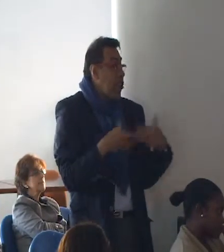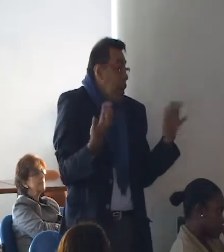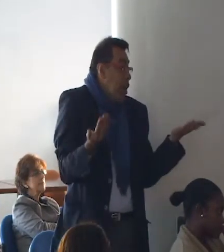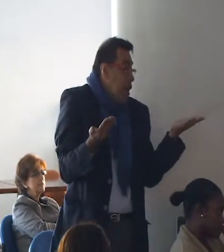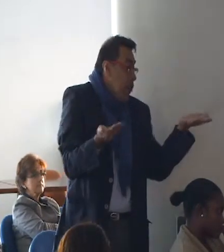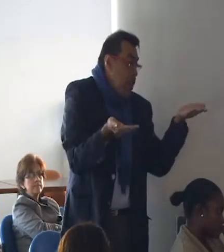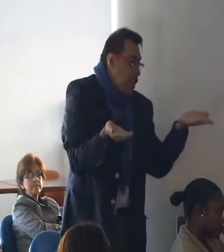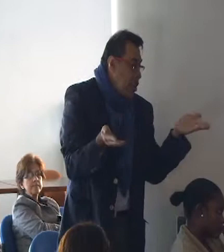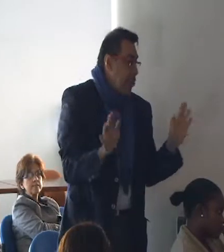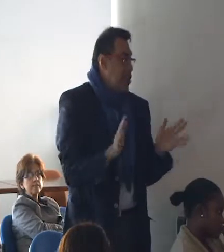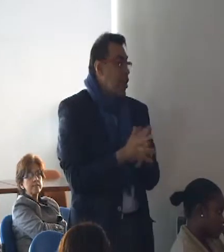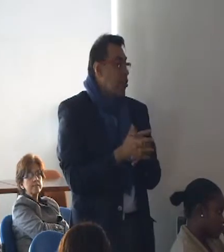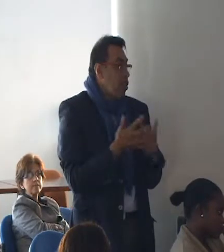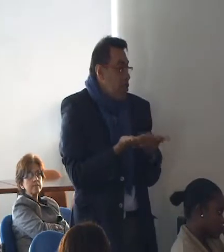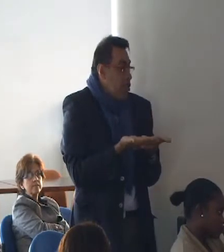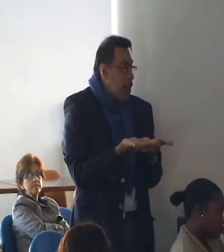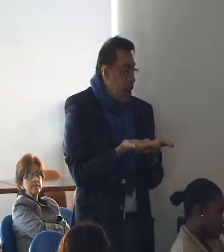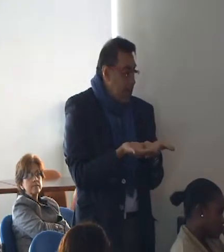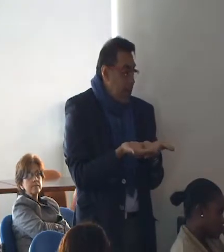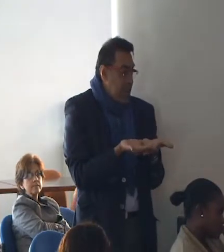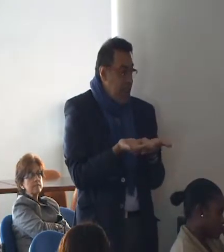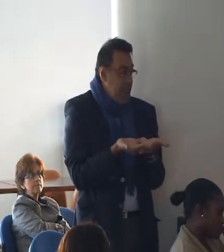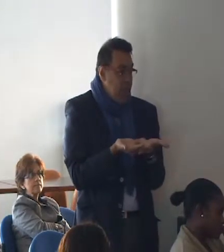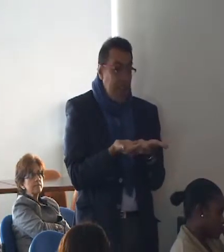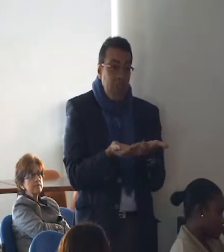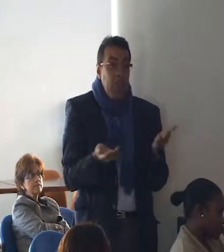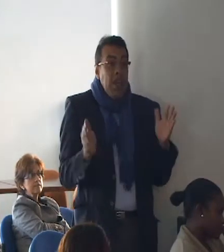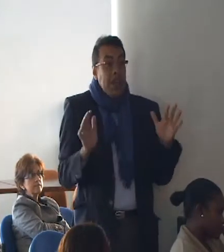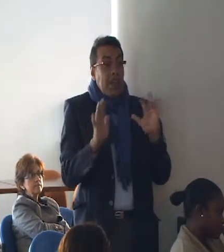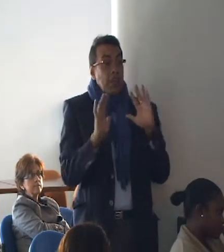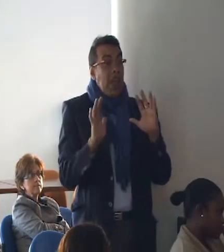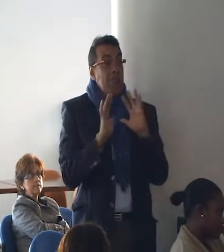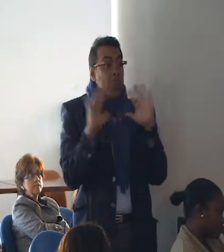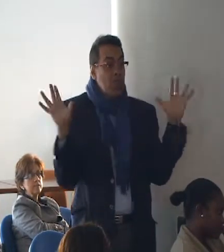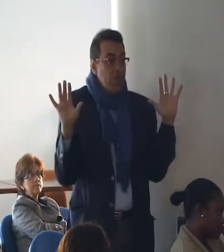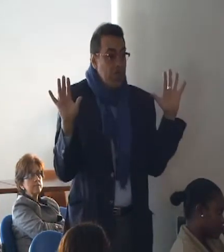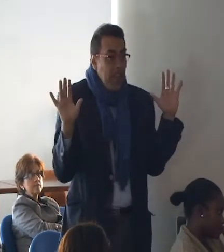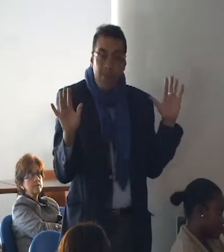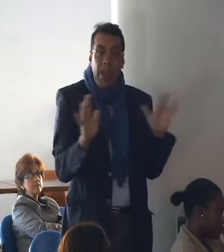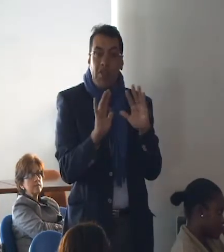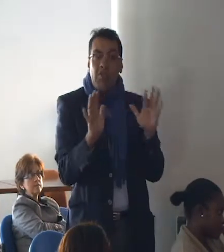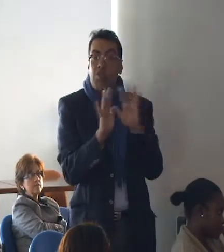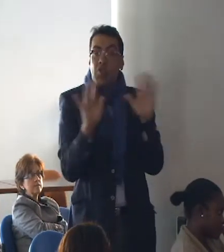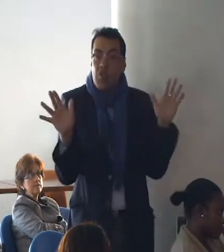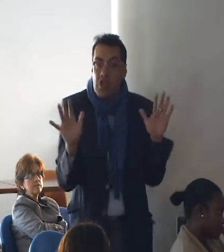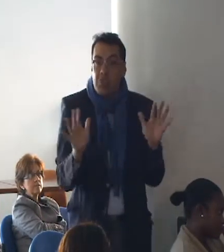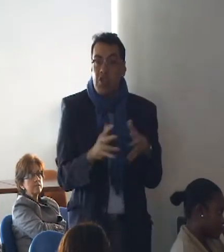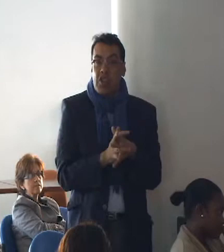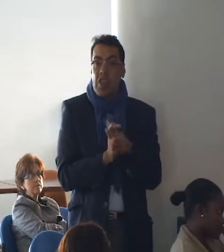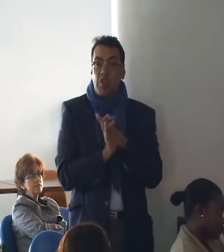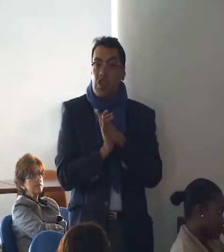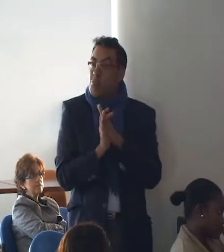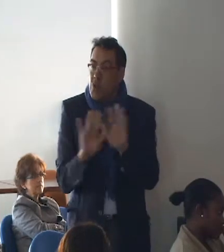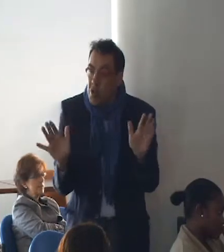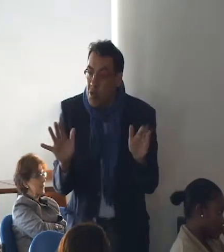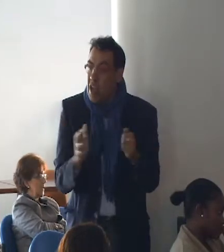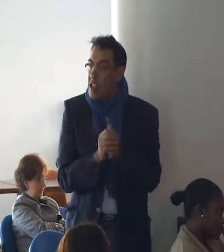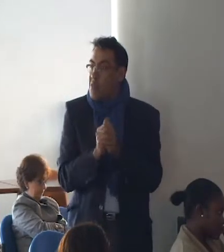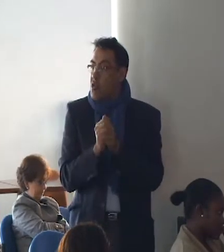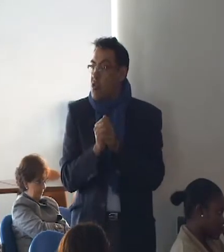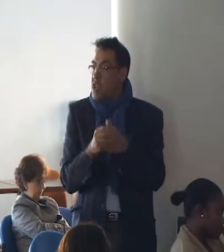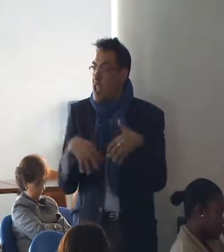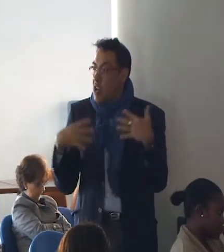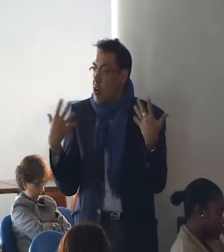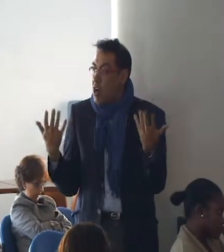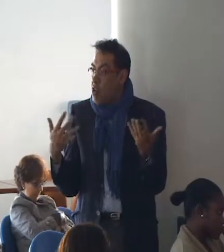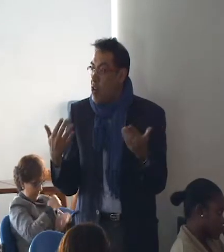comunicación aumentativa alternativa. Y frente al tema tecnológico que hace parte de su inquietud, digamos que hay muchos elementos, muchos dispositivos, en